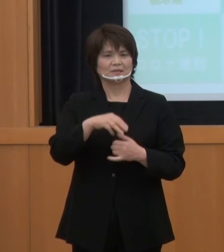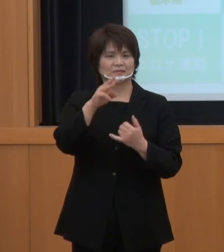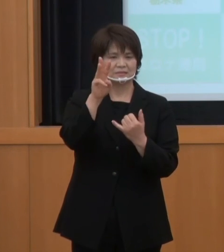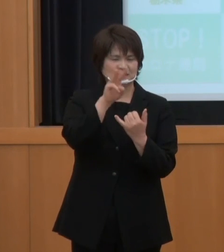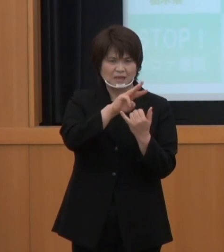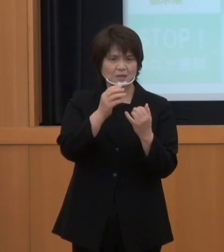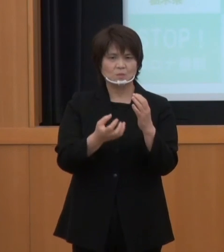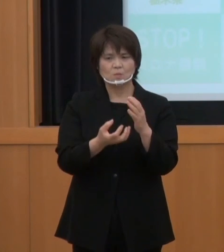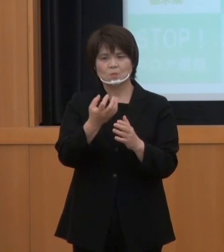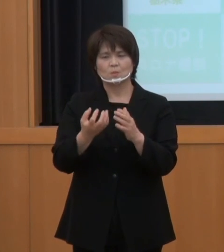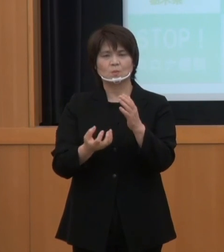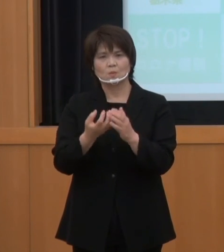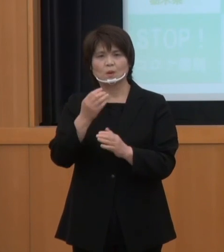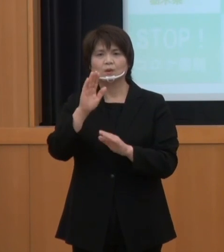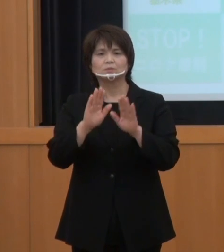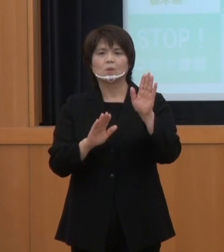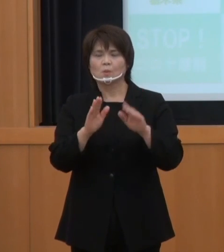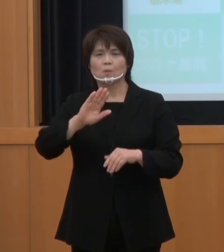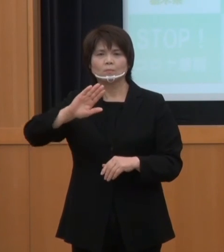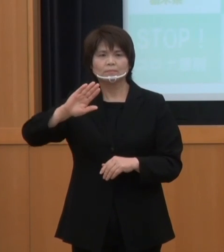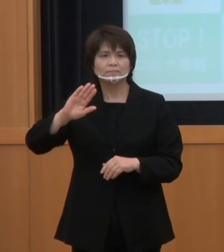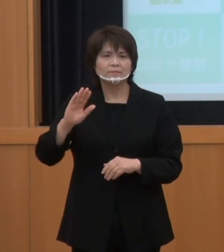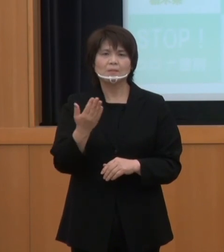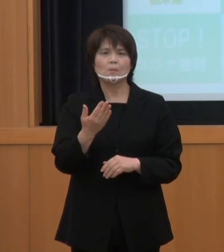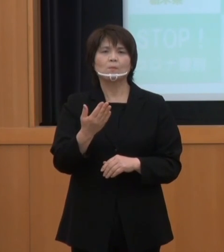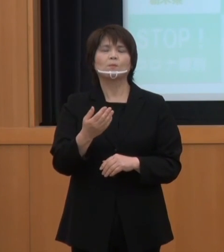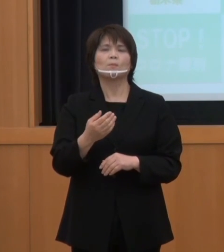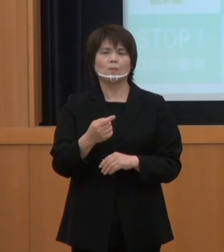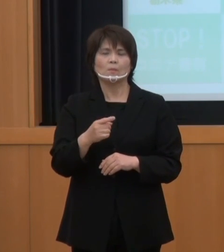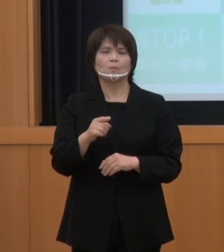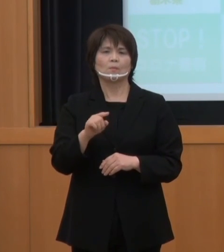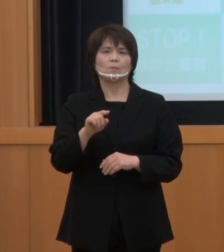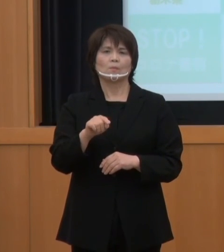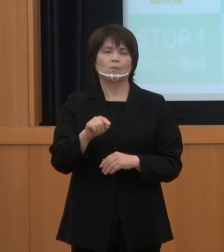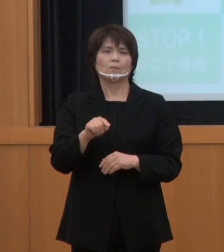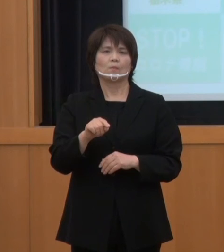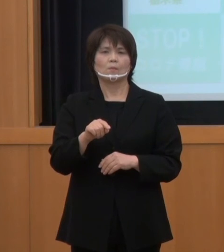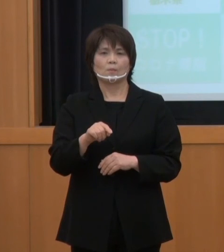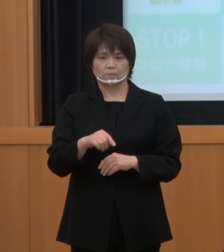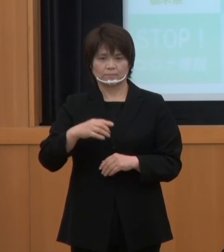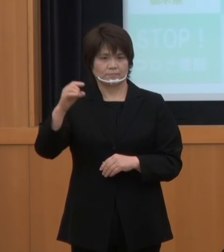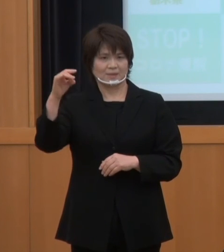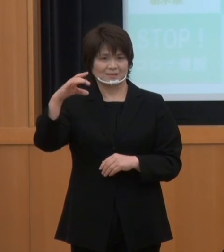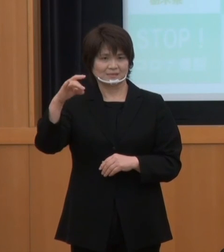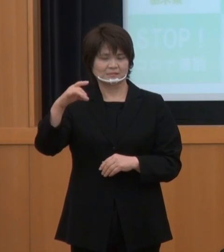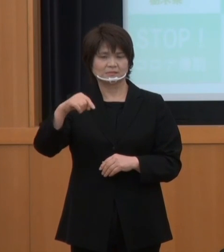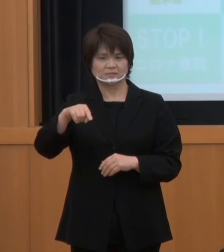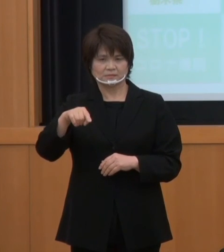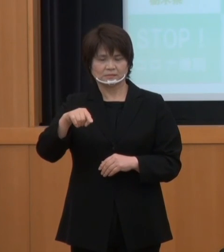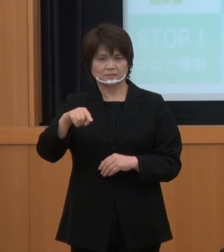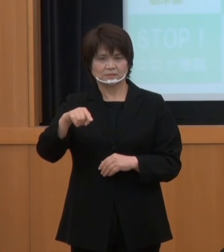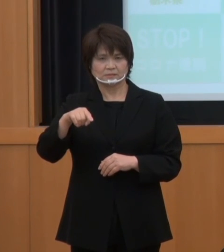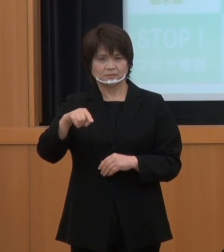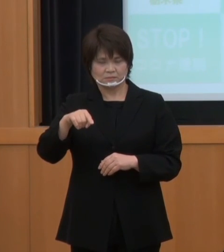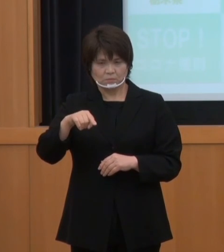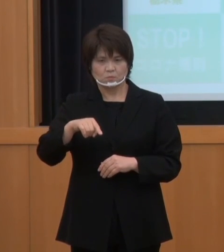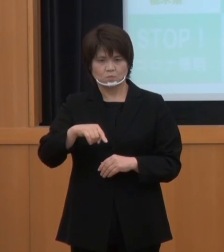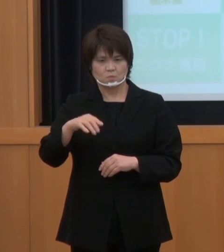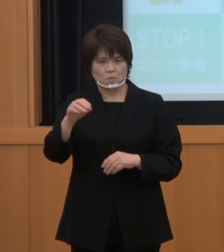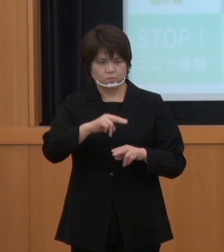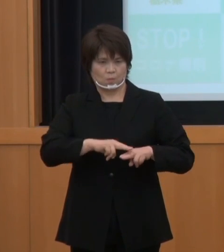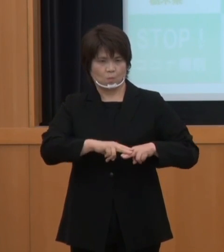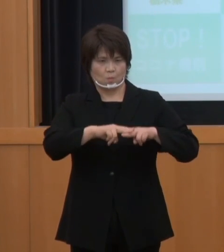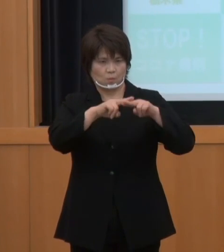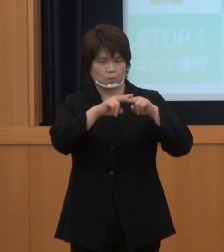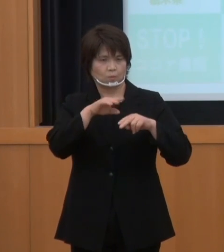る状況の中にあって、まあ、いざというときには電気の供給も可能になって、その供